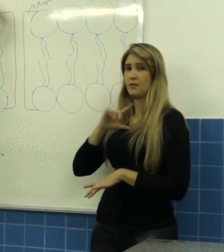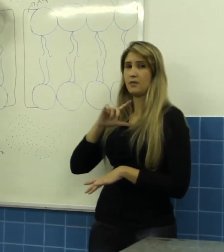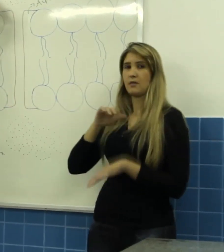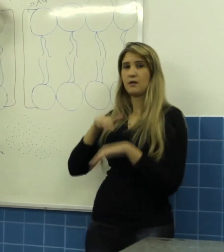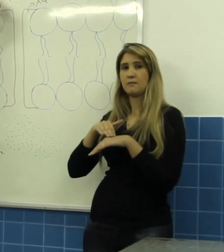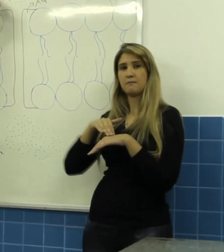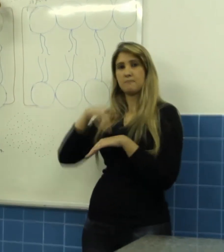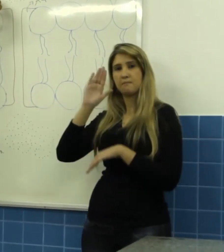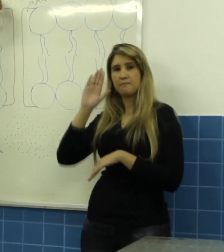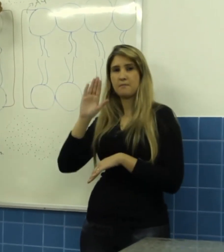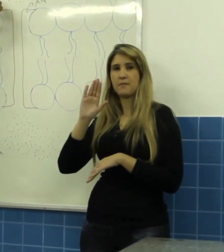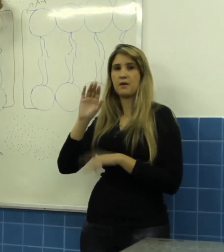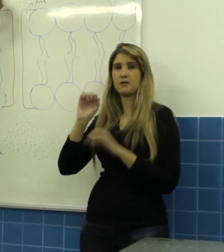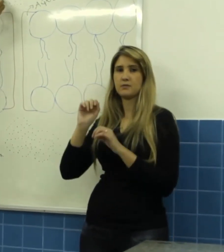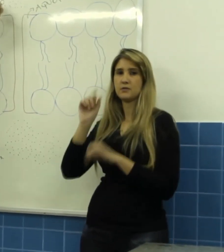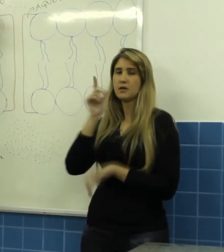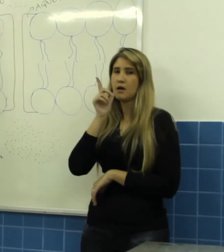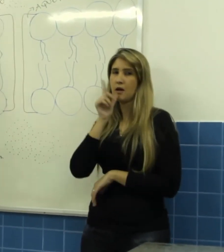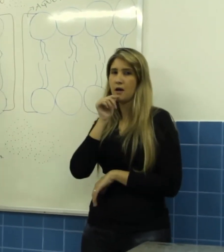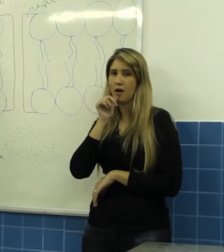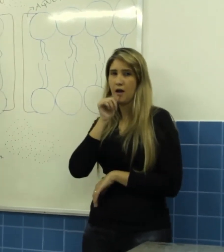de água no meio